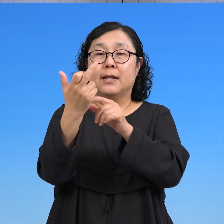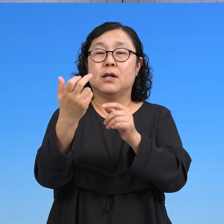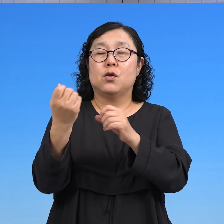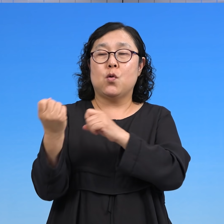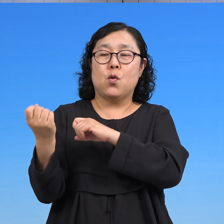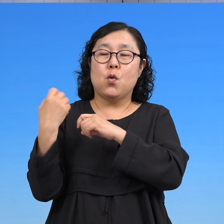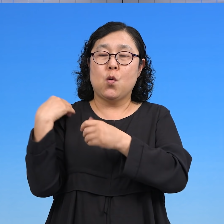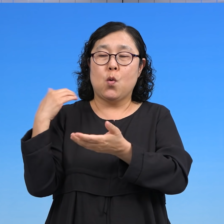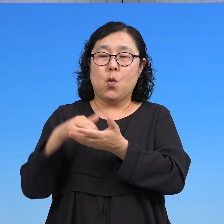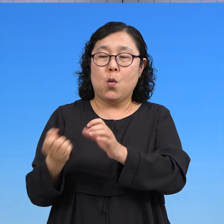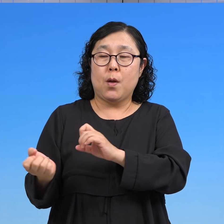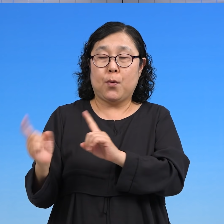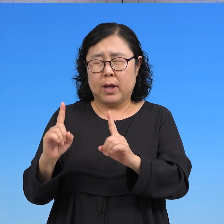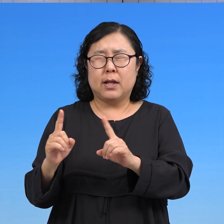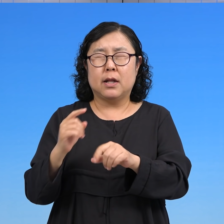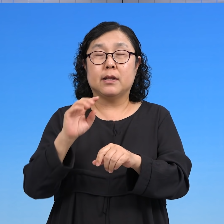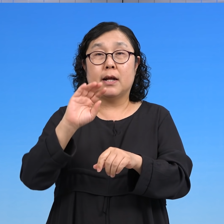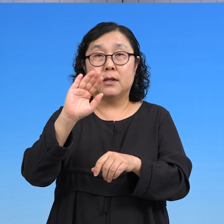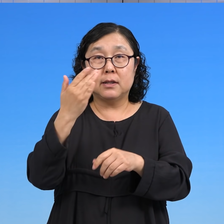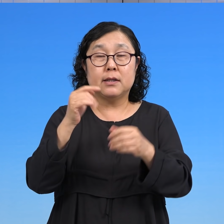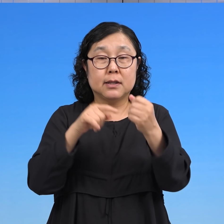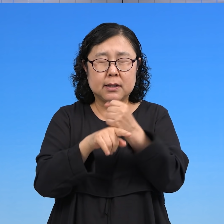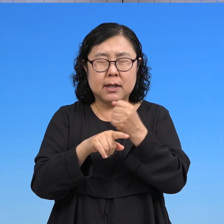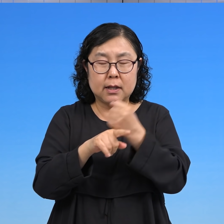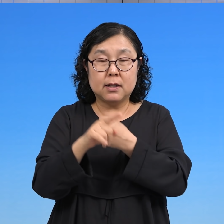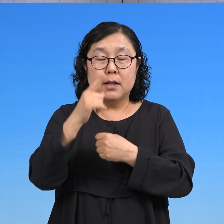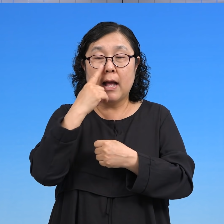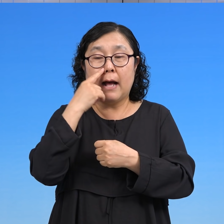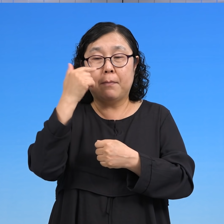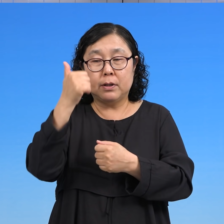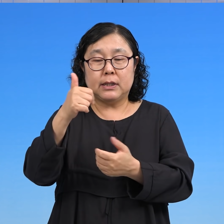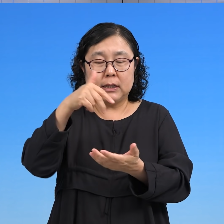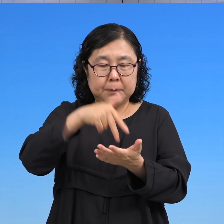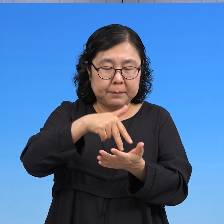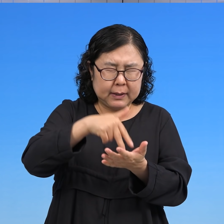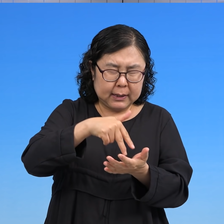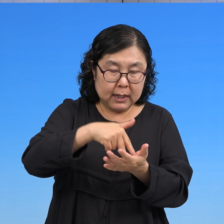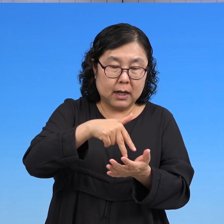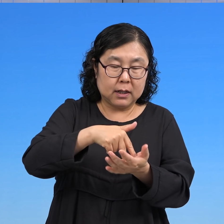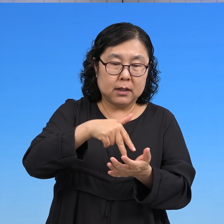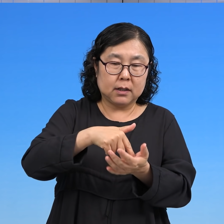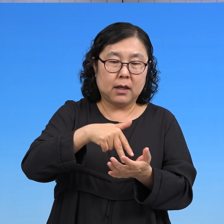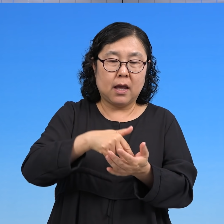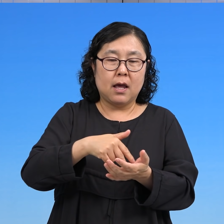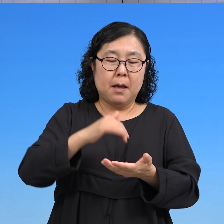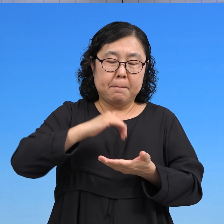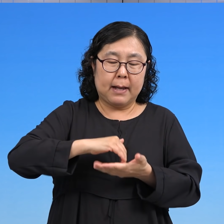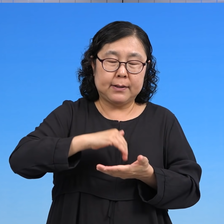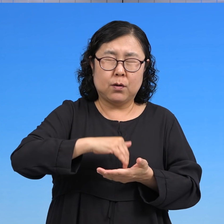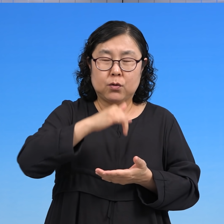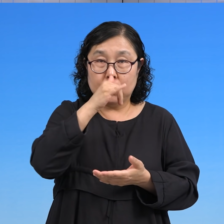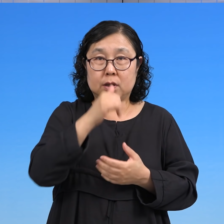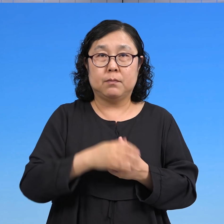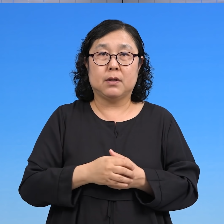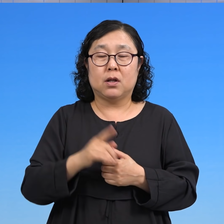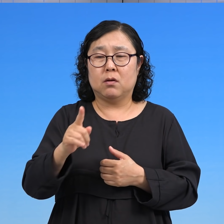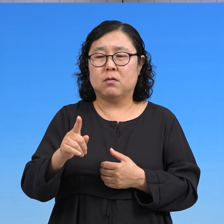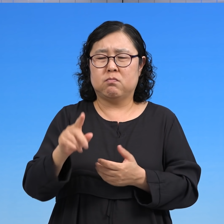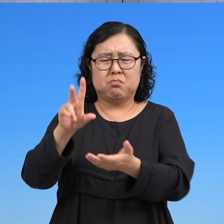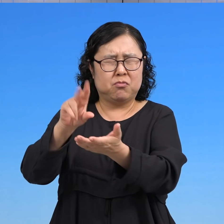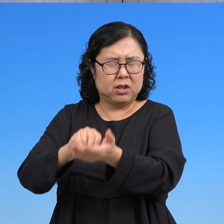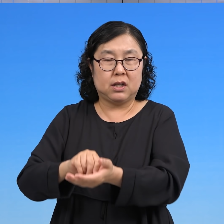아버지로서의 반성도 담겨져 있습니다. 저는 자녀 교육에 이 분석을 너무 많이 하는 아버지라고 생각해요.